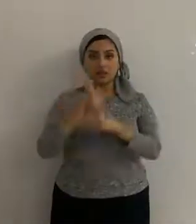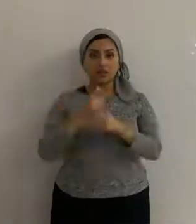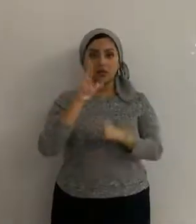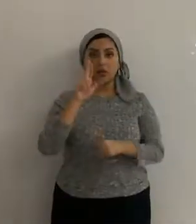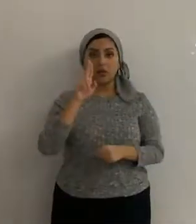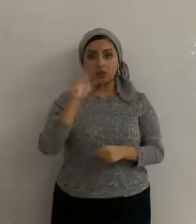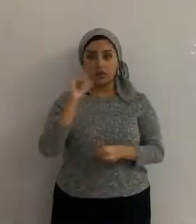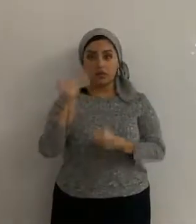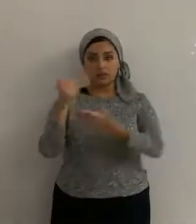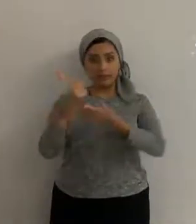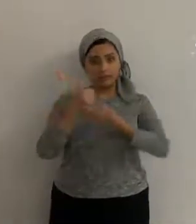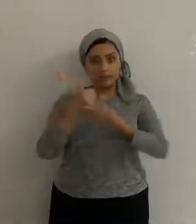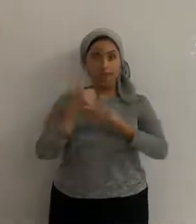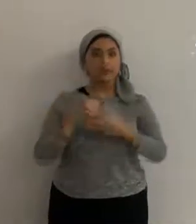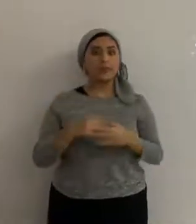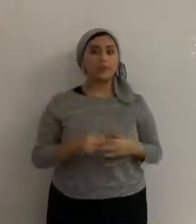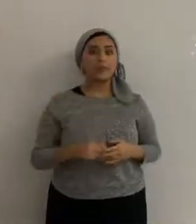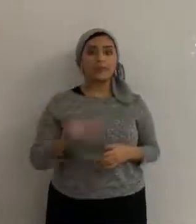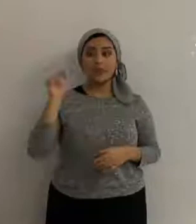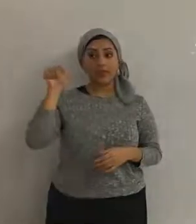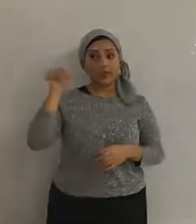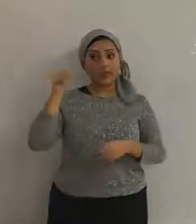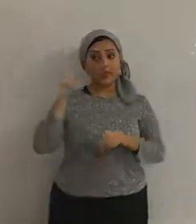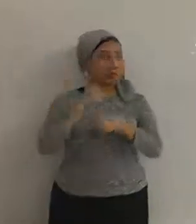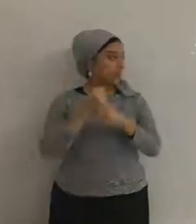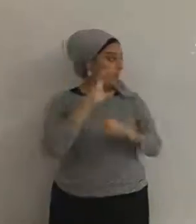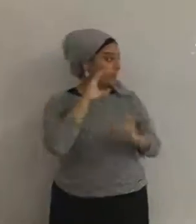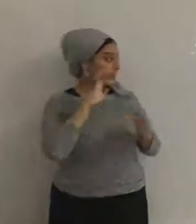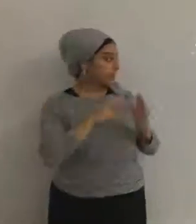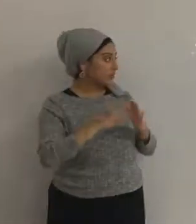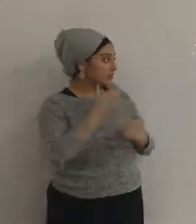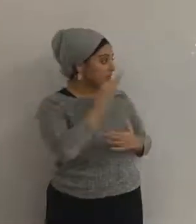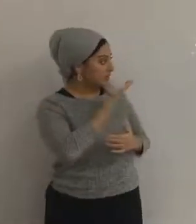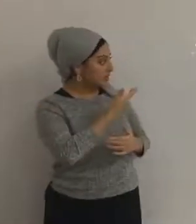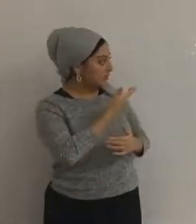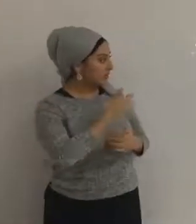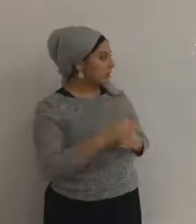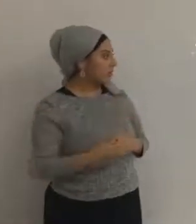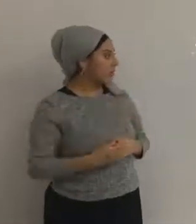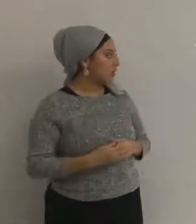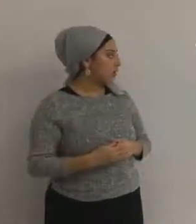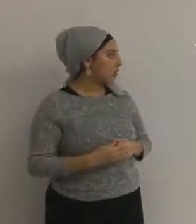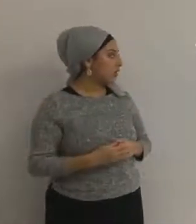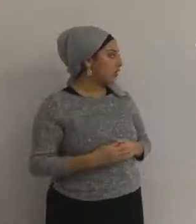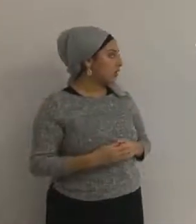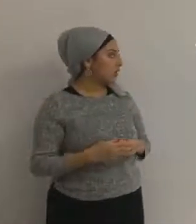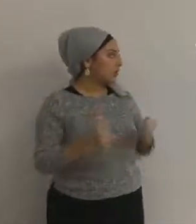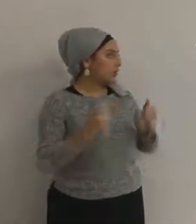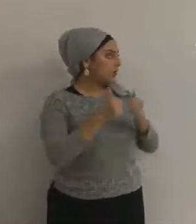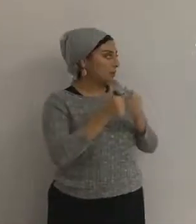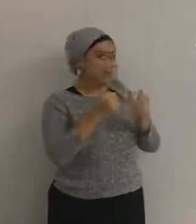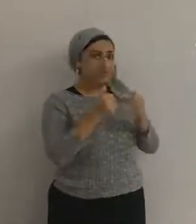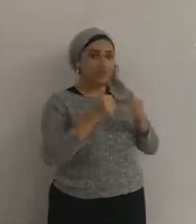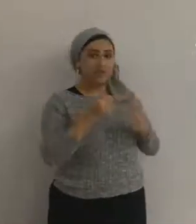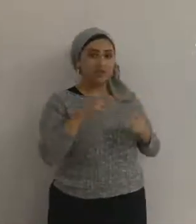Luis. Entonces, él hizo esta imagen con el tamaño más o menos que tendría el